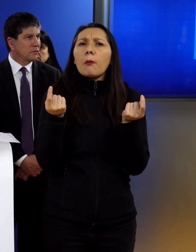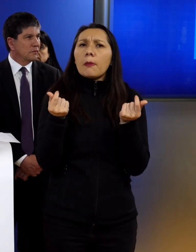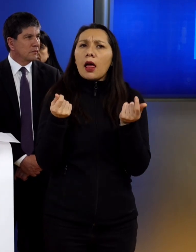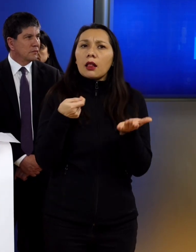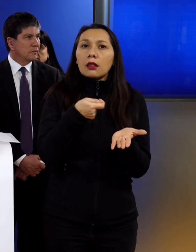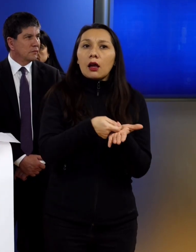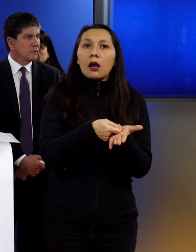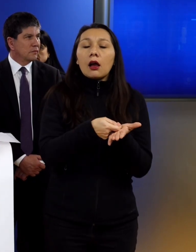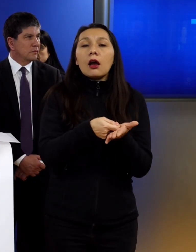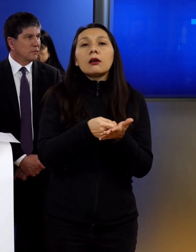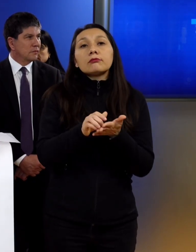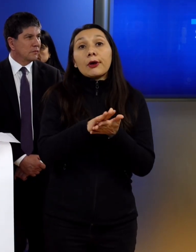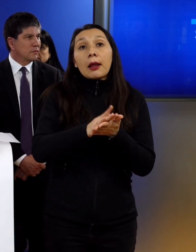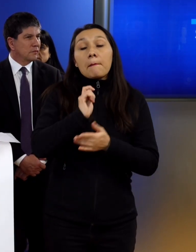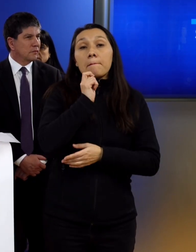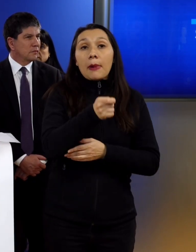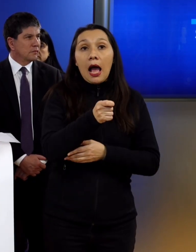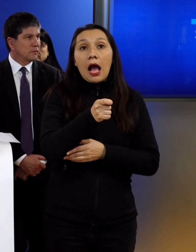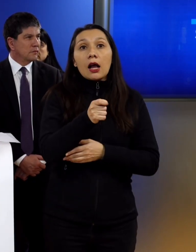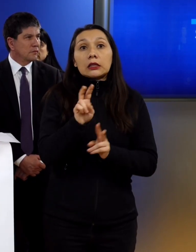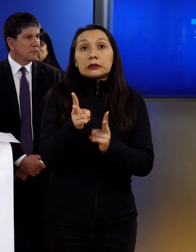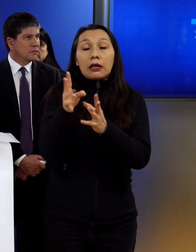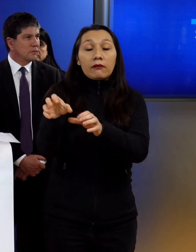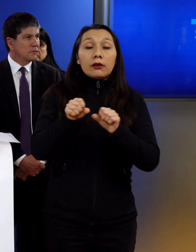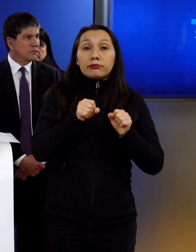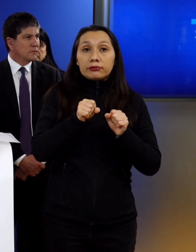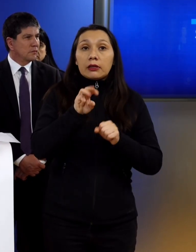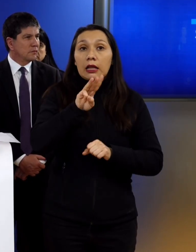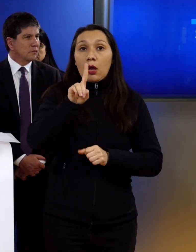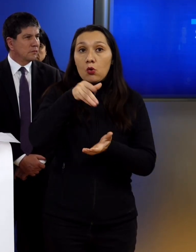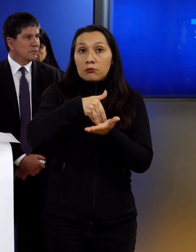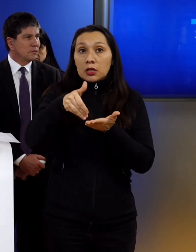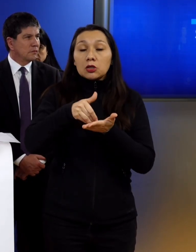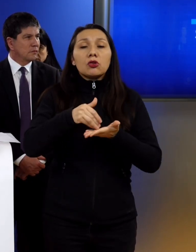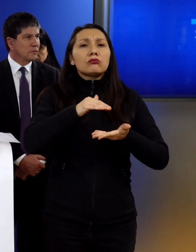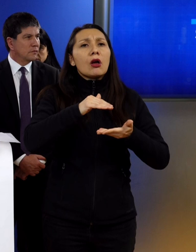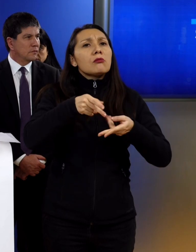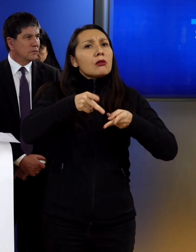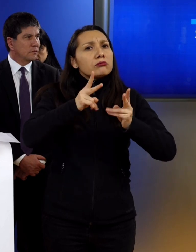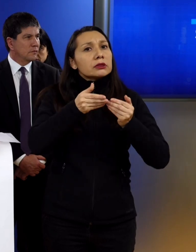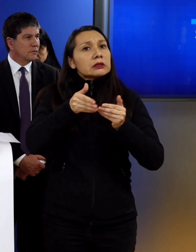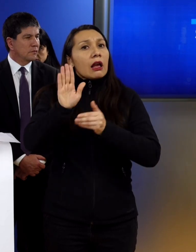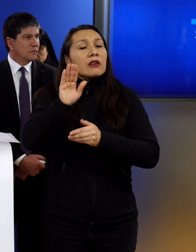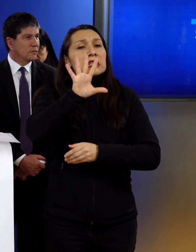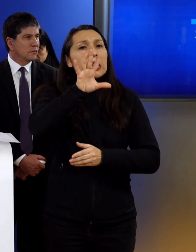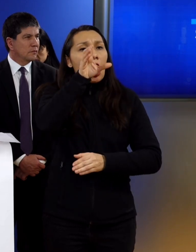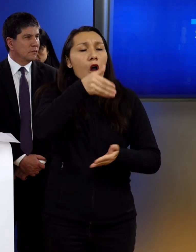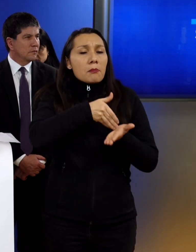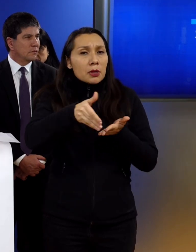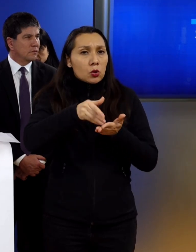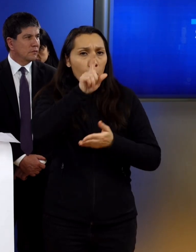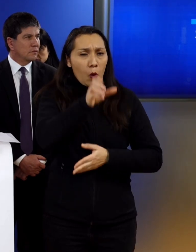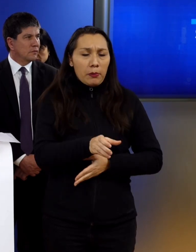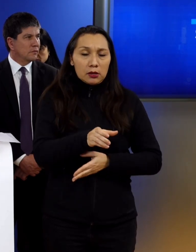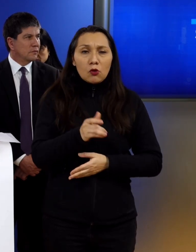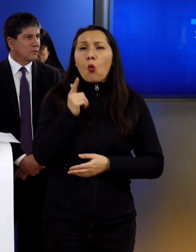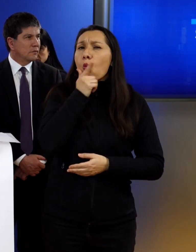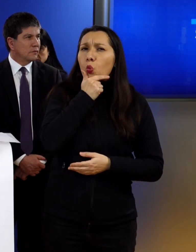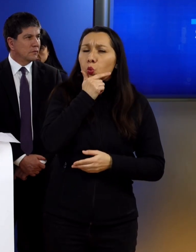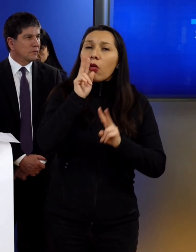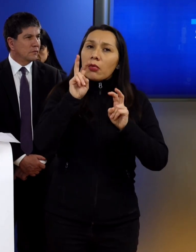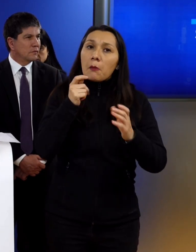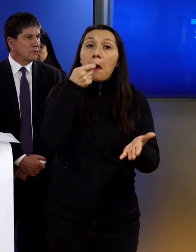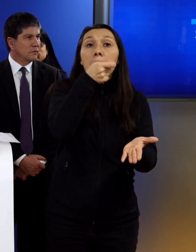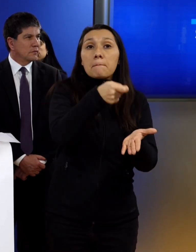el rescate, el presunto pago del rescate en ese minuto fue de 31 millones de pesos y la fianza fueron por 5 millones de pesos para cada una persona. ¿Se cuestiona el tema